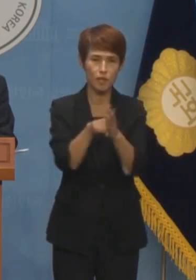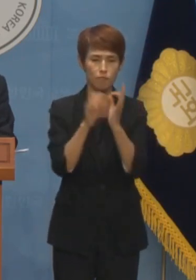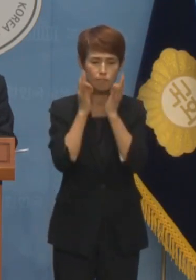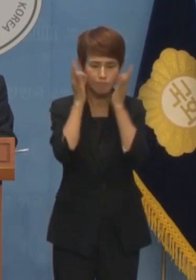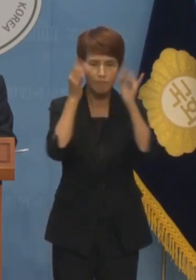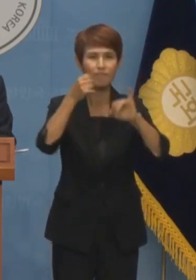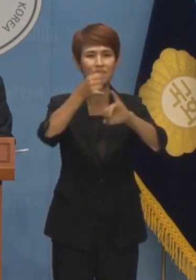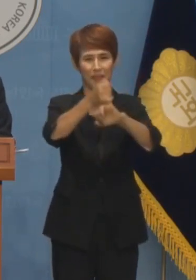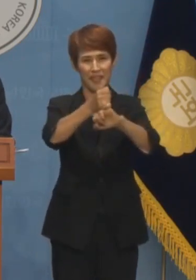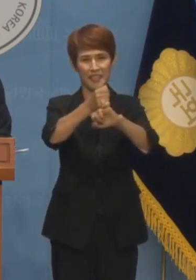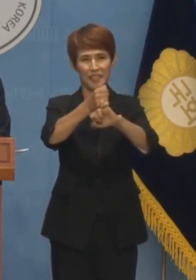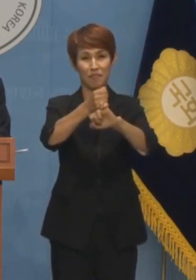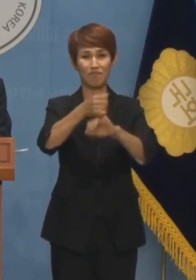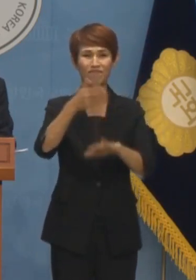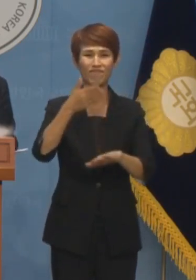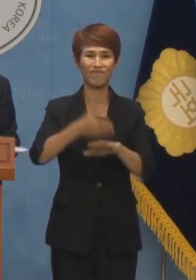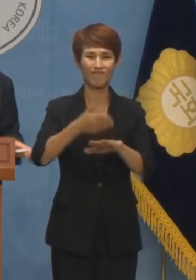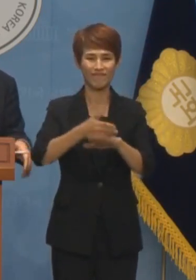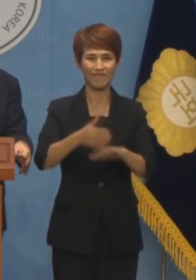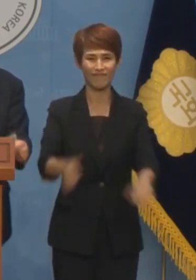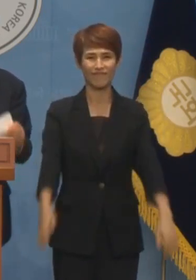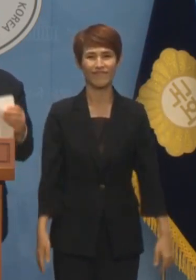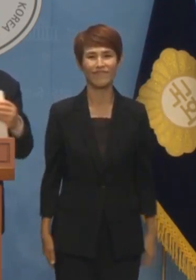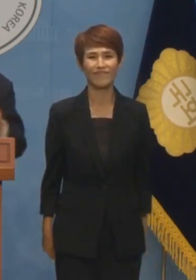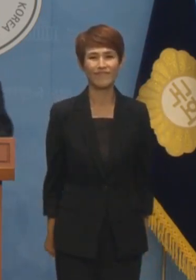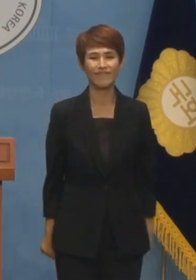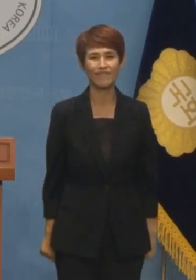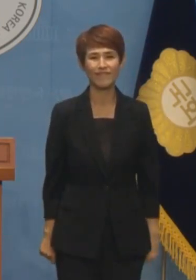쏟아붓겠습니다. 감사합니다.